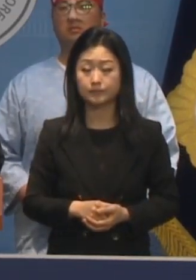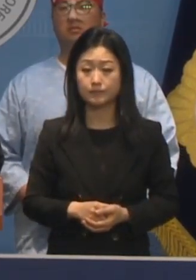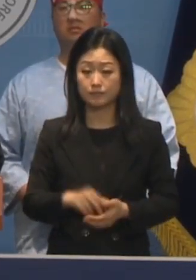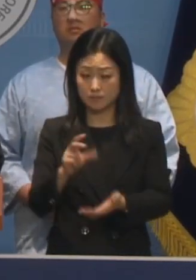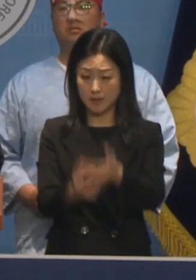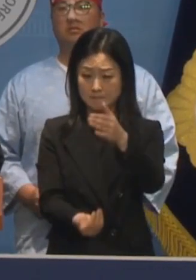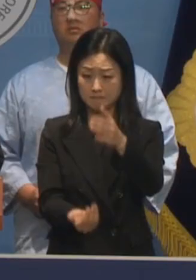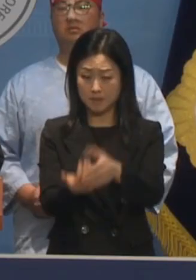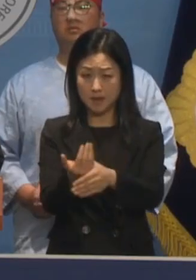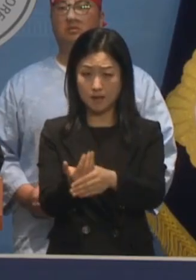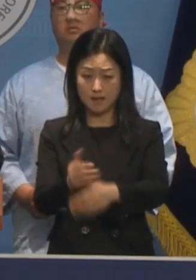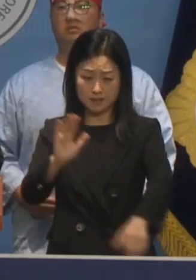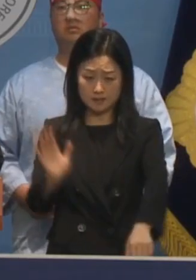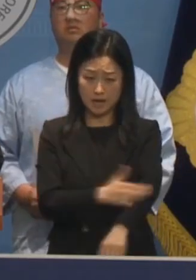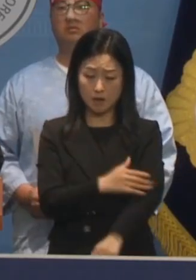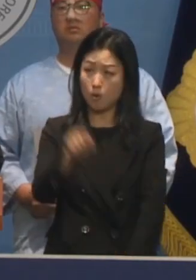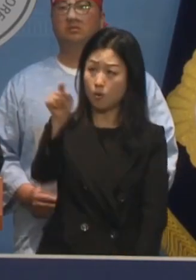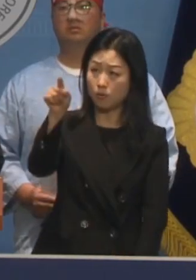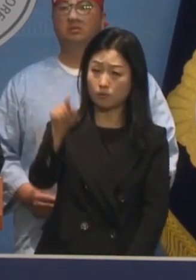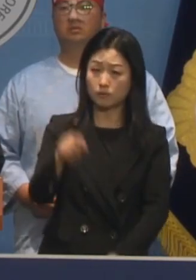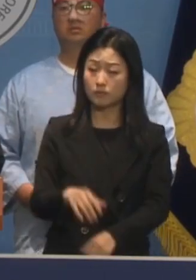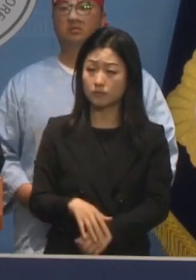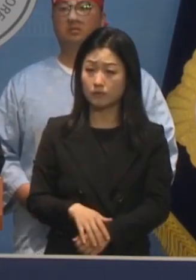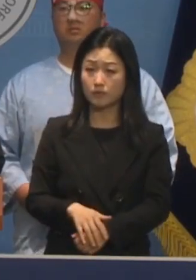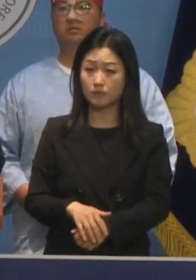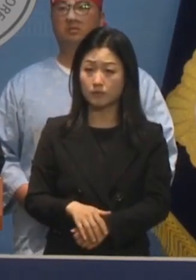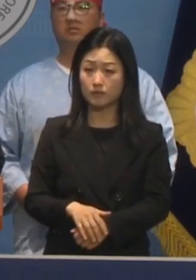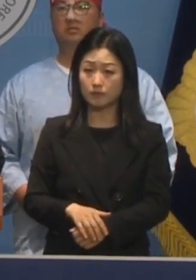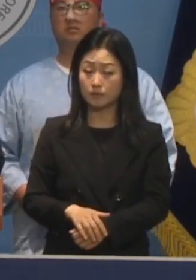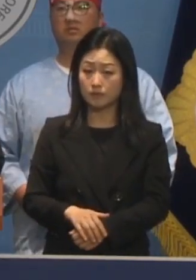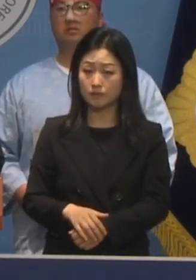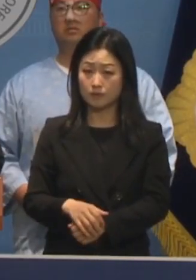사태 책임에 대한 책임자 처벌과 함께